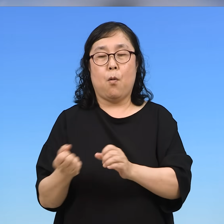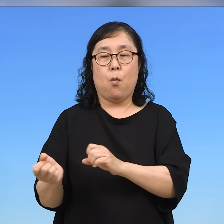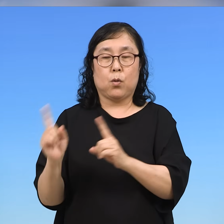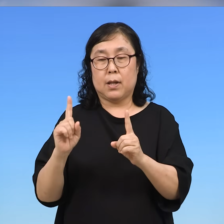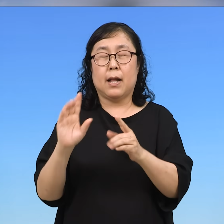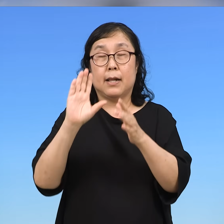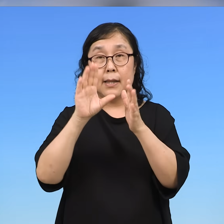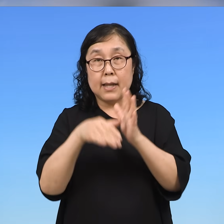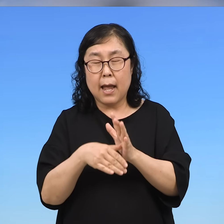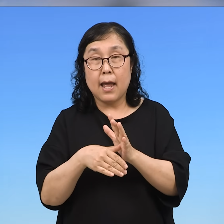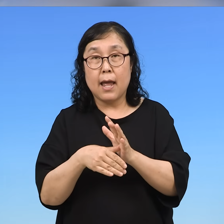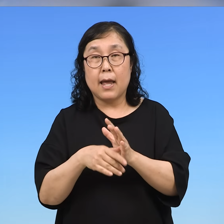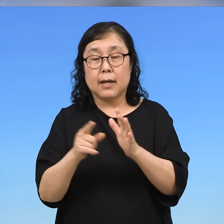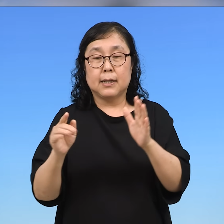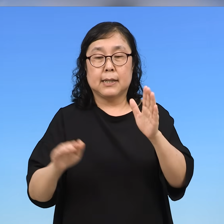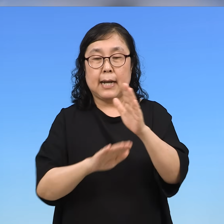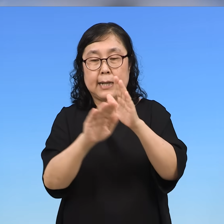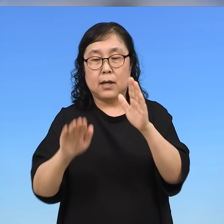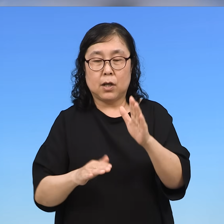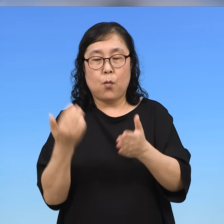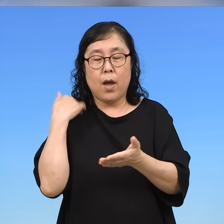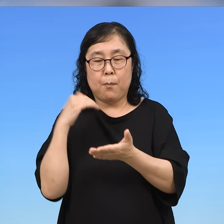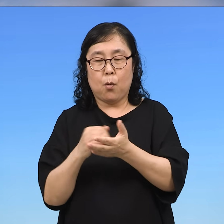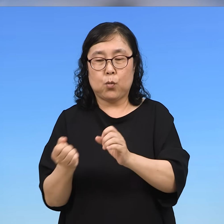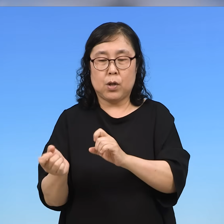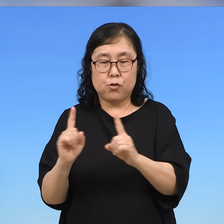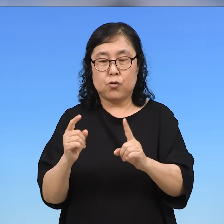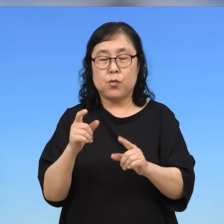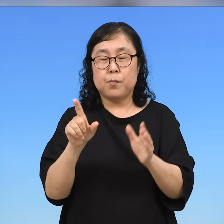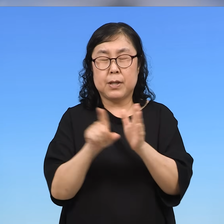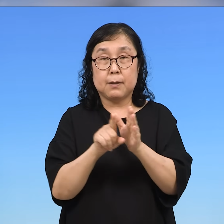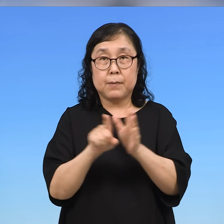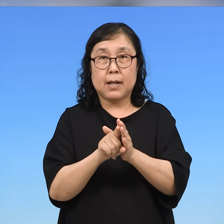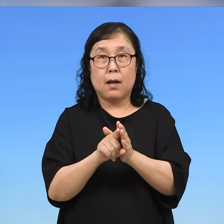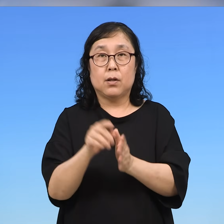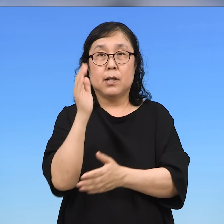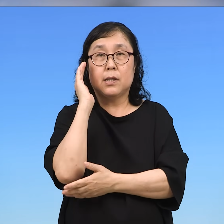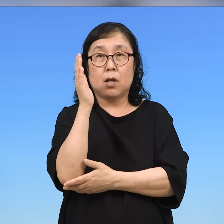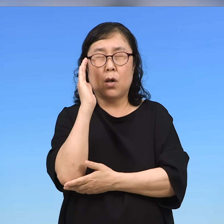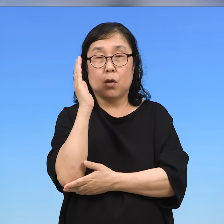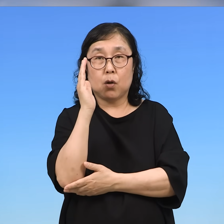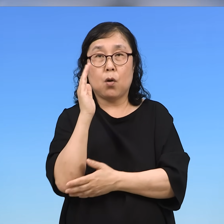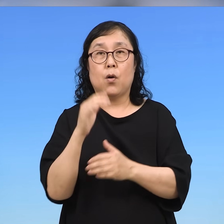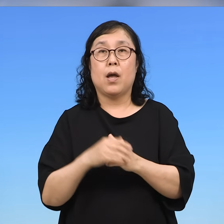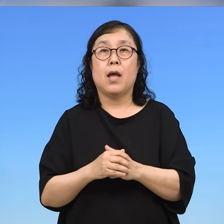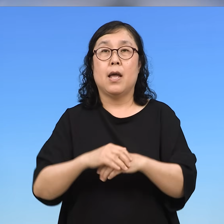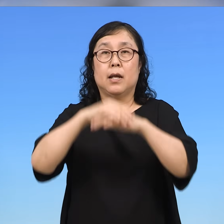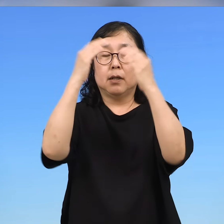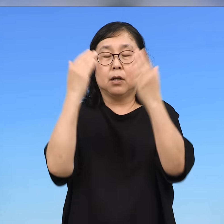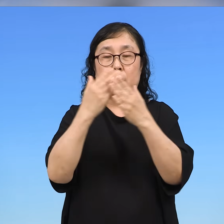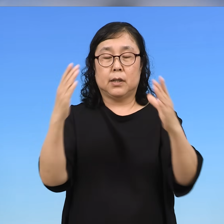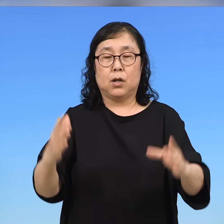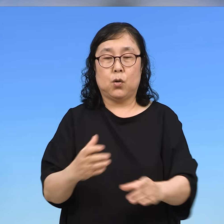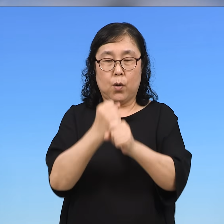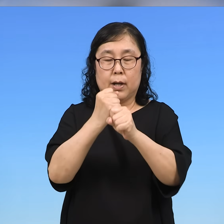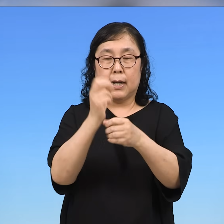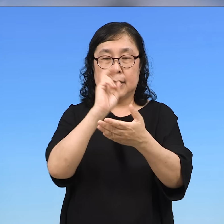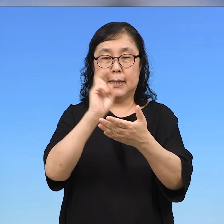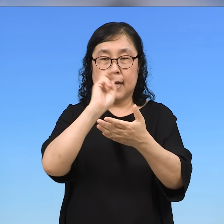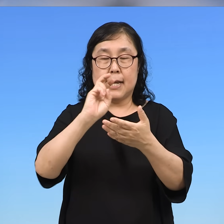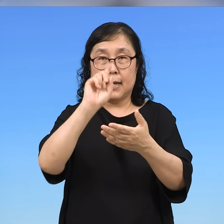회복될 때에 그 가정이 회복될 줄로 믿습니다. 오늘 설교에 전체를 요약하는